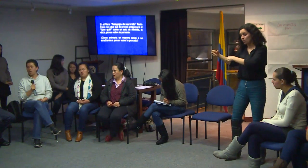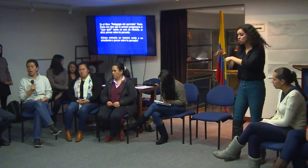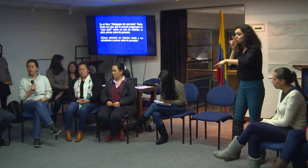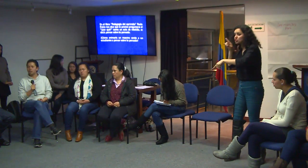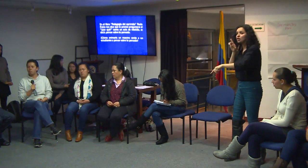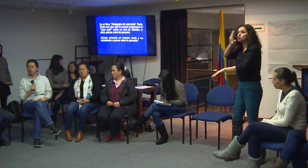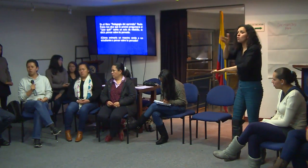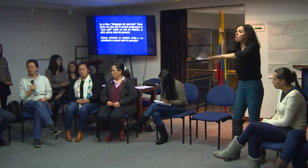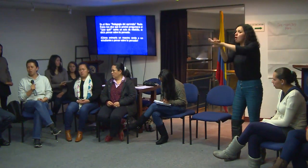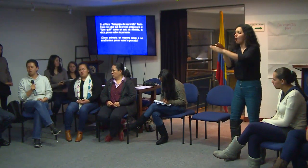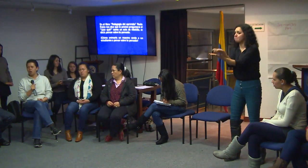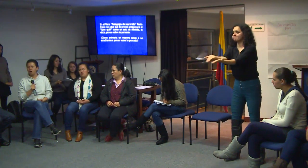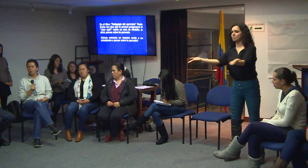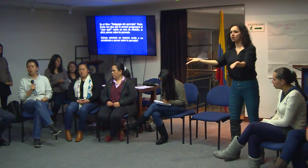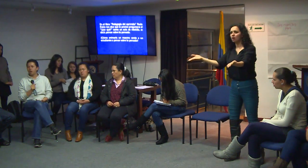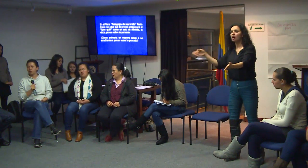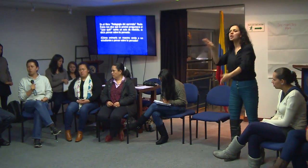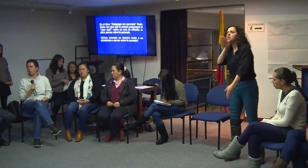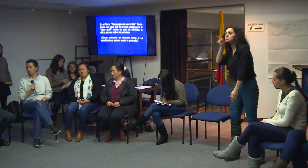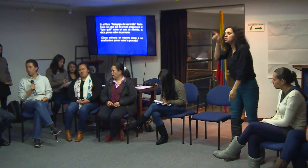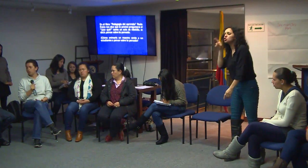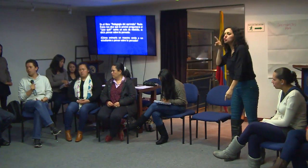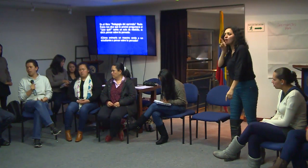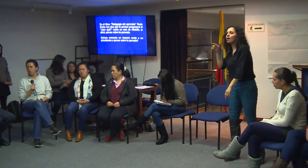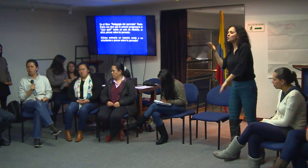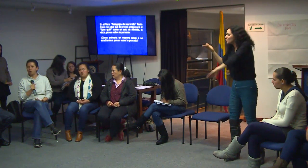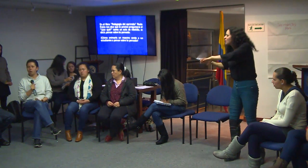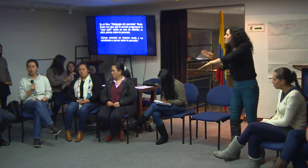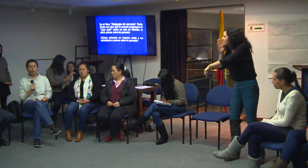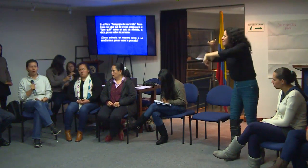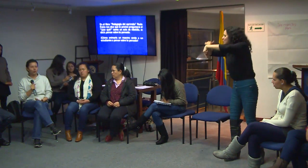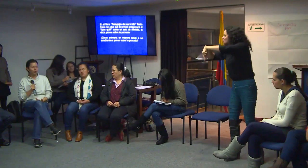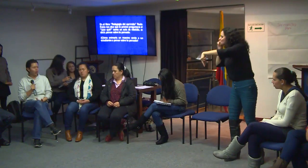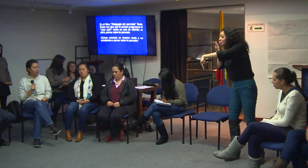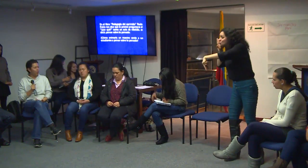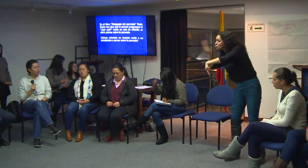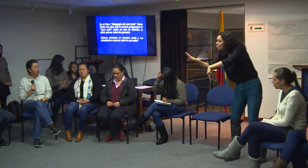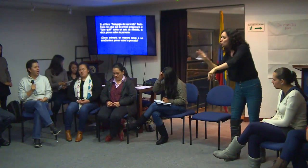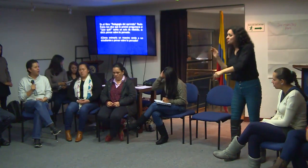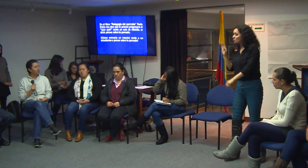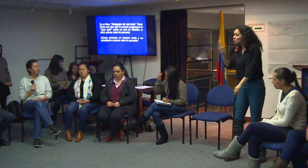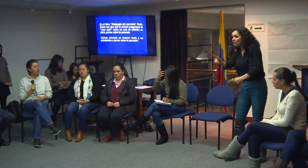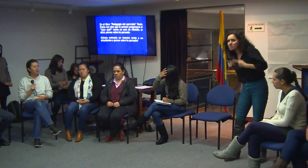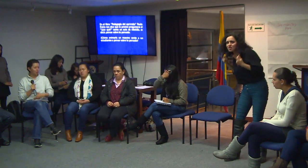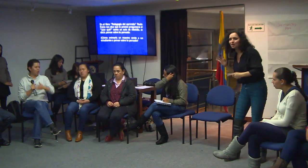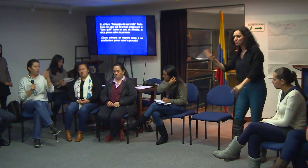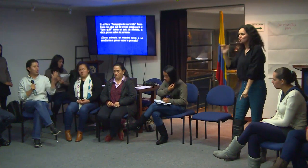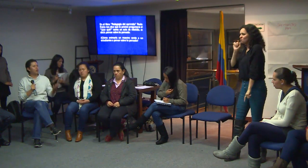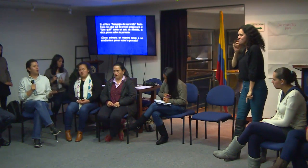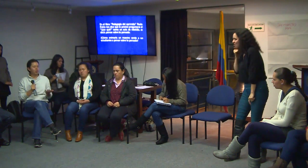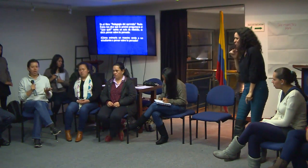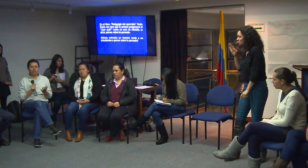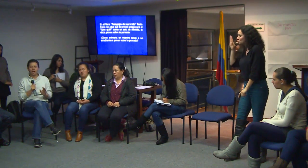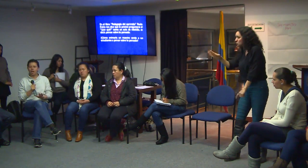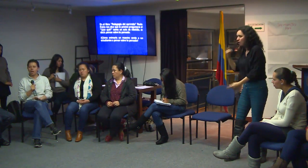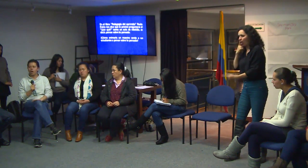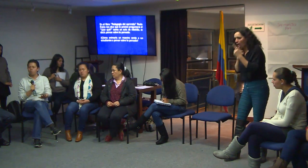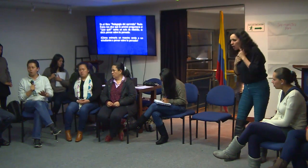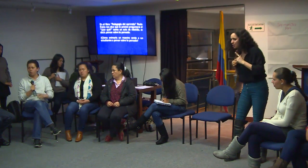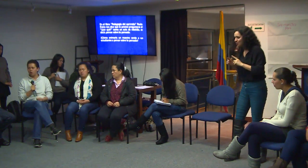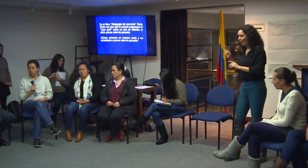sorda? ¿Quién es la persona sorda? Porque ellos son los que lo han vivido, lo han sufrido, lo han llorado o quienes